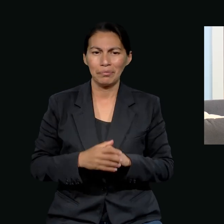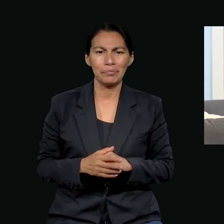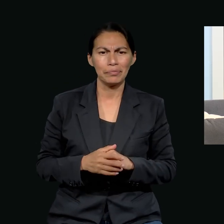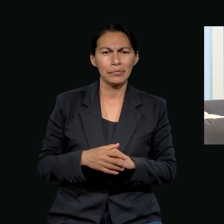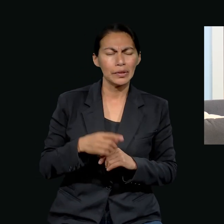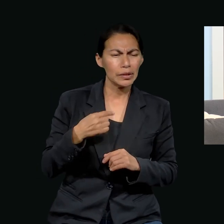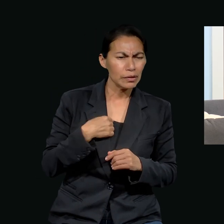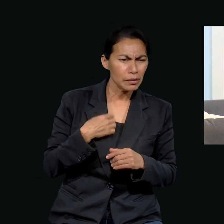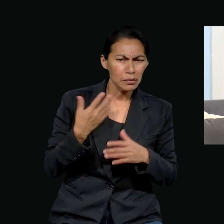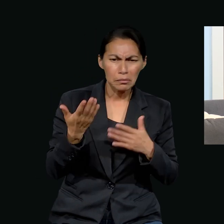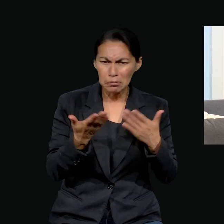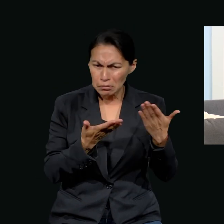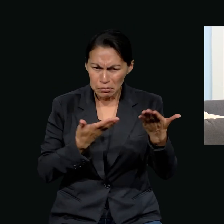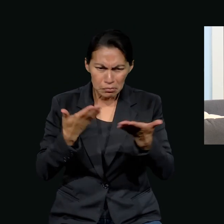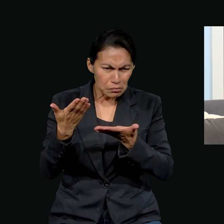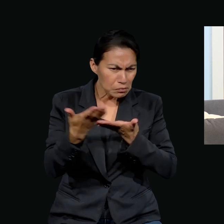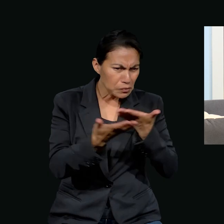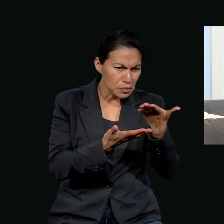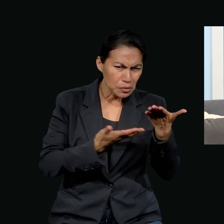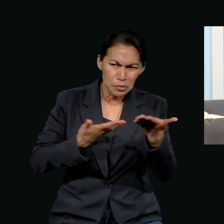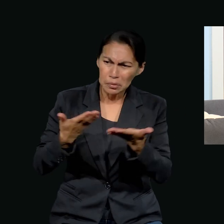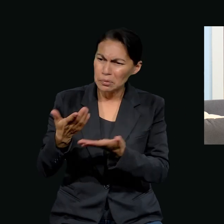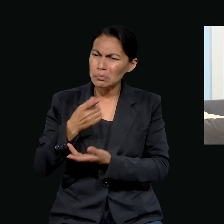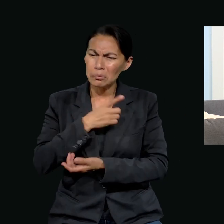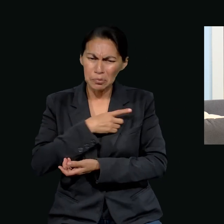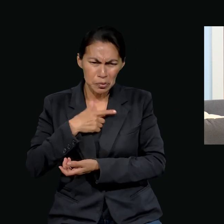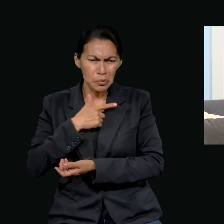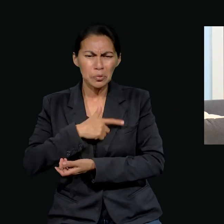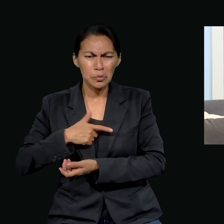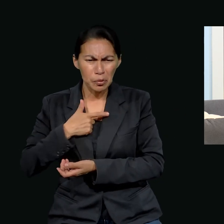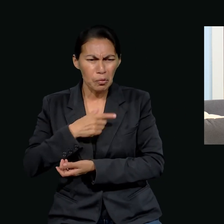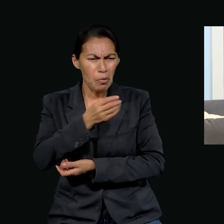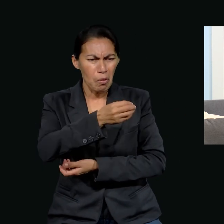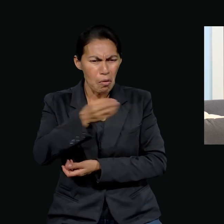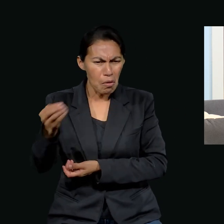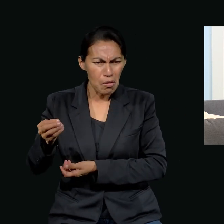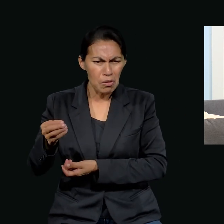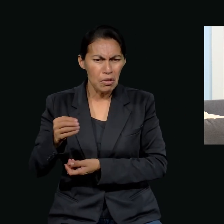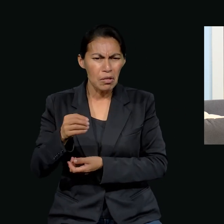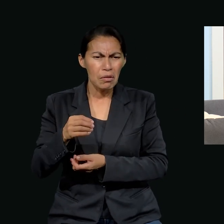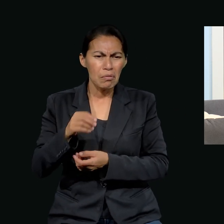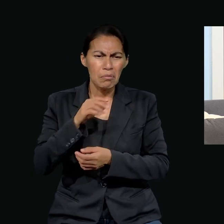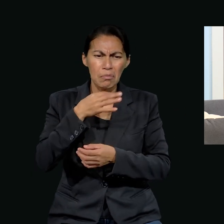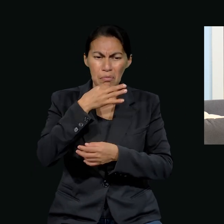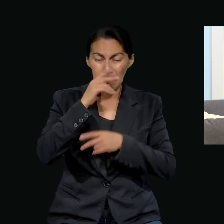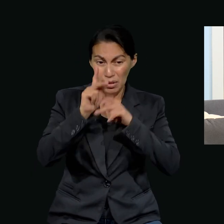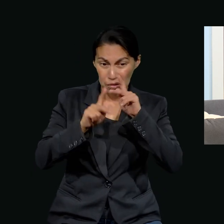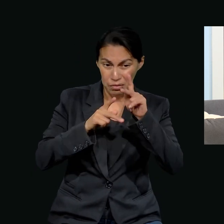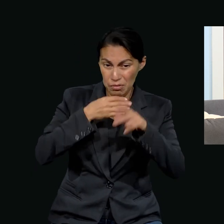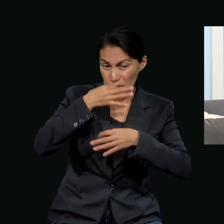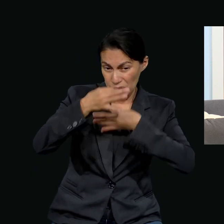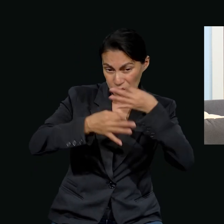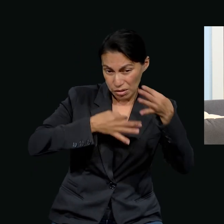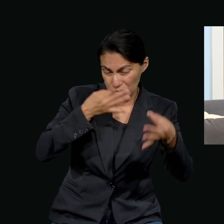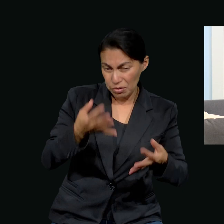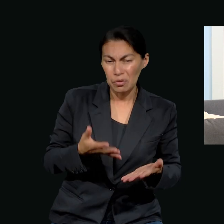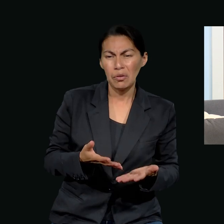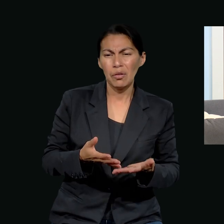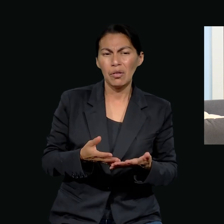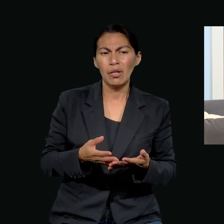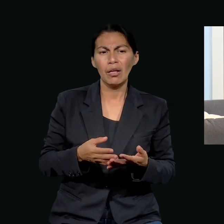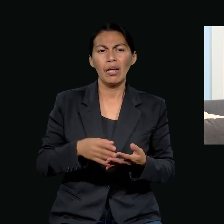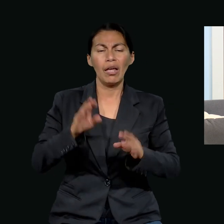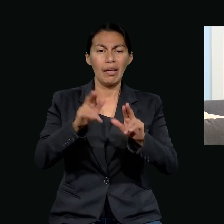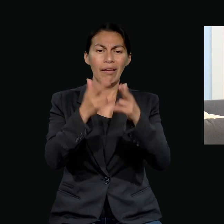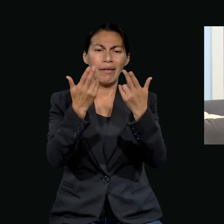Y comencé a relacionarme. Me gustó el orden. Me gustó la predicación. Me gustó el himno final. Me acuerdo que era Cristo mi piloto